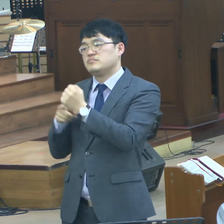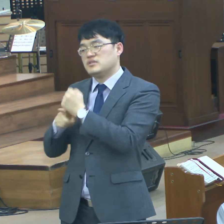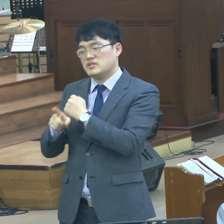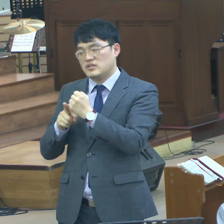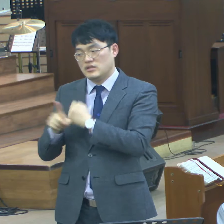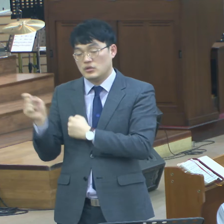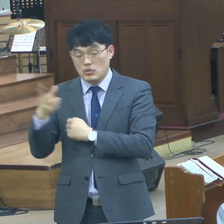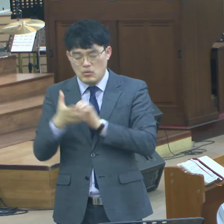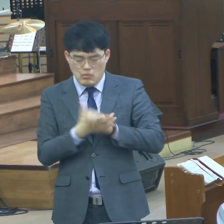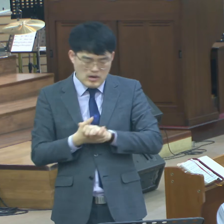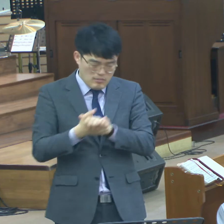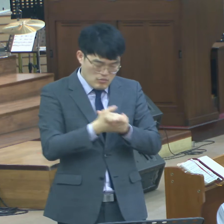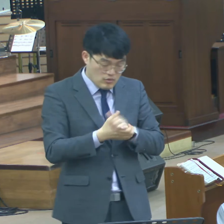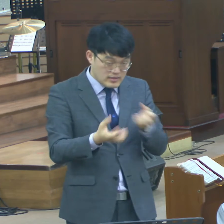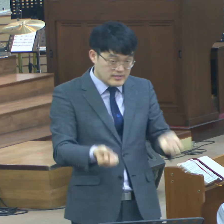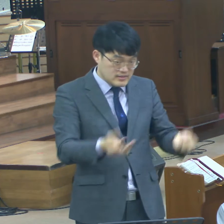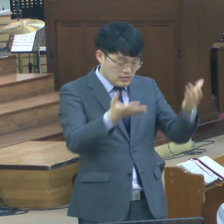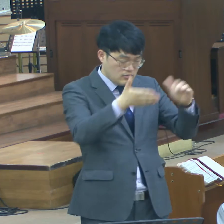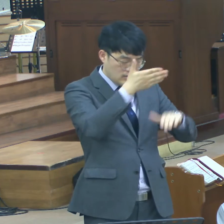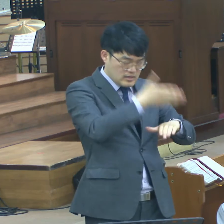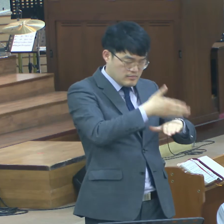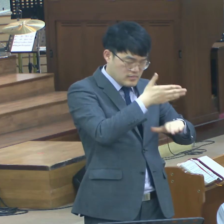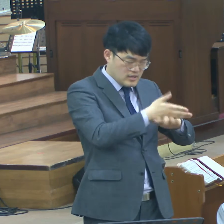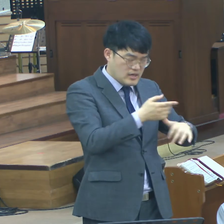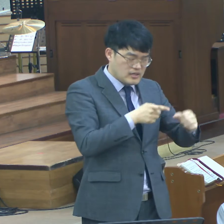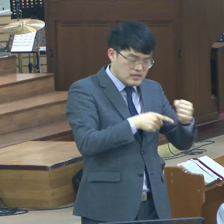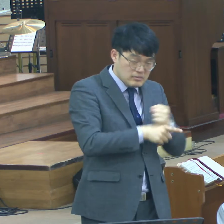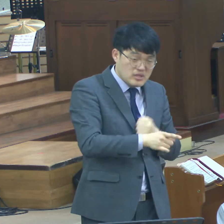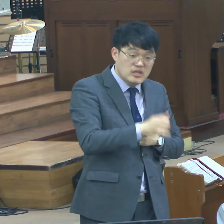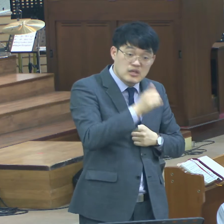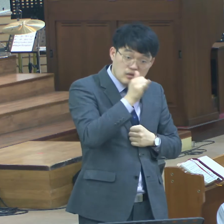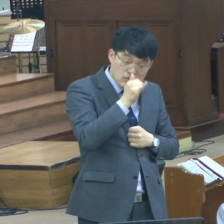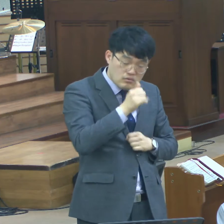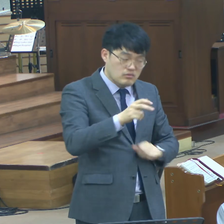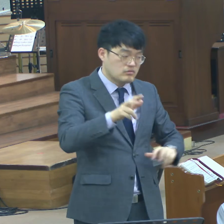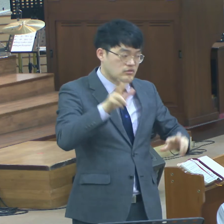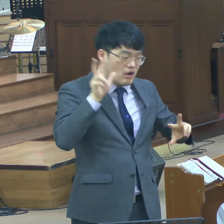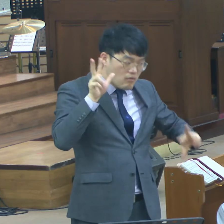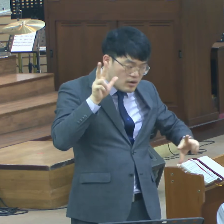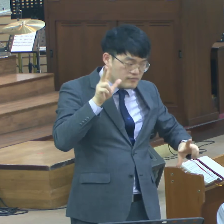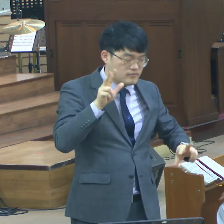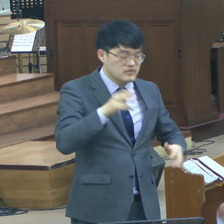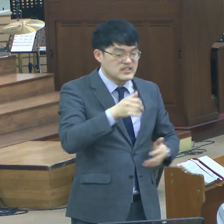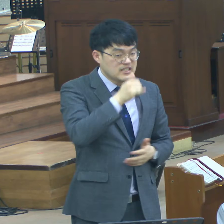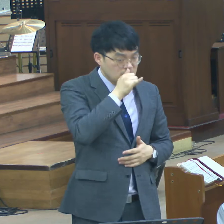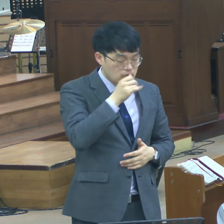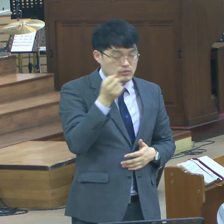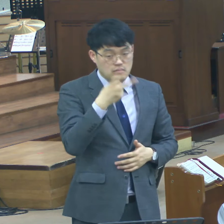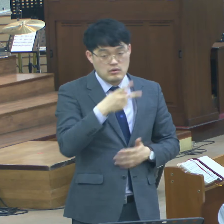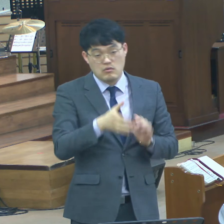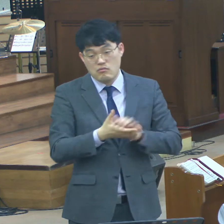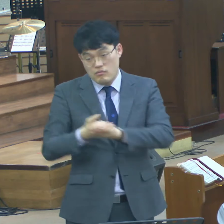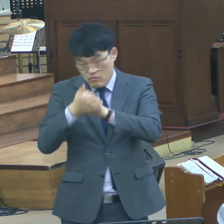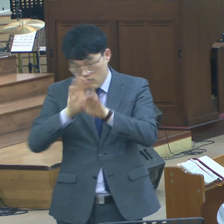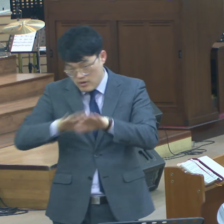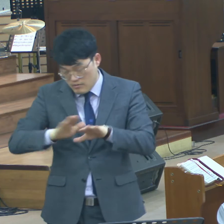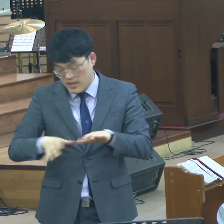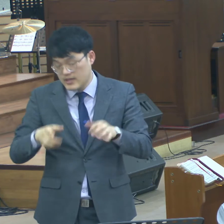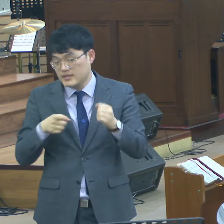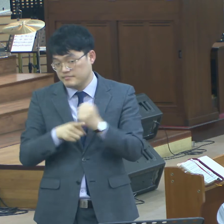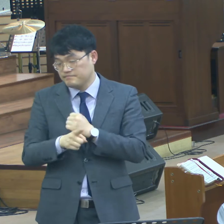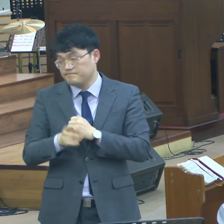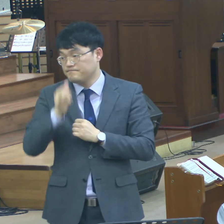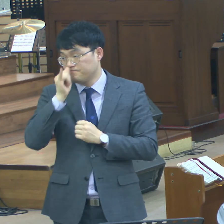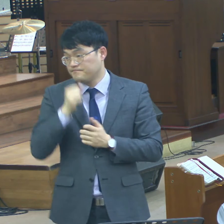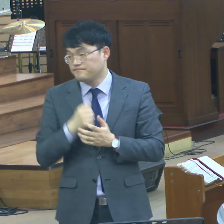그리고 화목제에도 감사의 의미가 있고 서원의 의미가 있고 화해의 의미가 있어서 예수님이 화목제물이 되셨다고 얘기를 하는